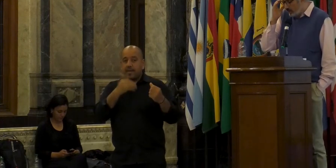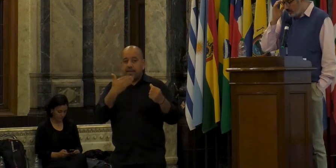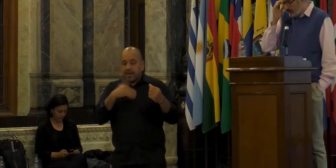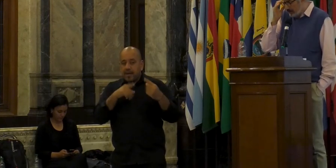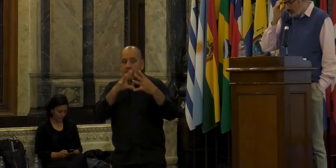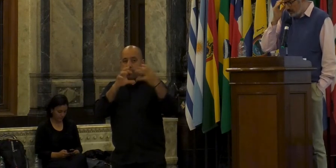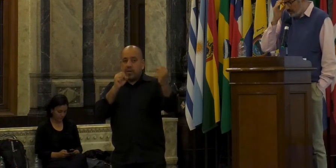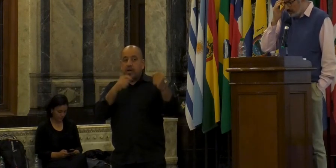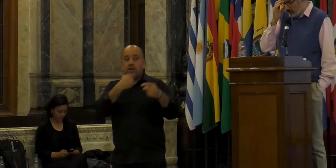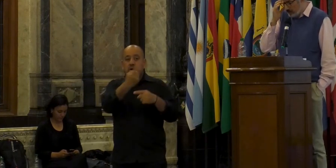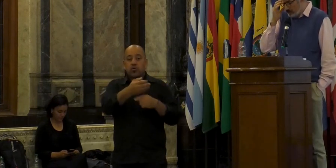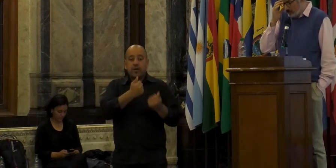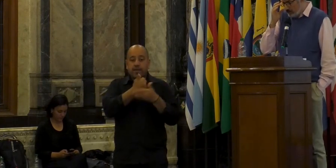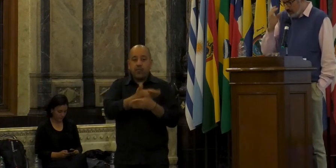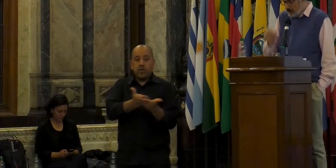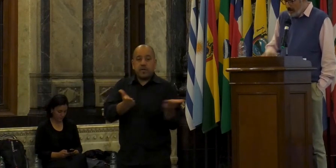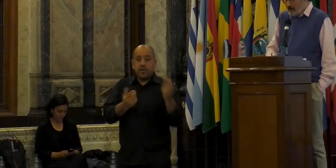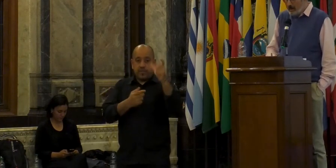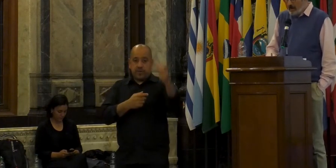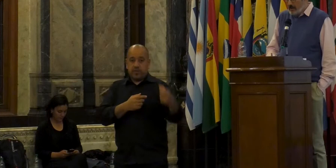el otro te está mostrando, ¿no?